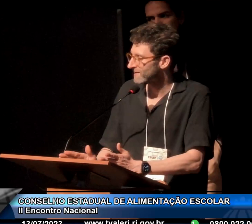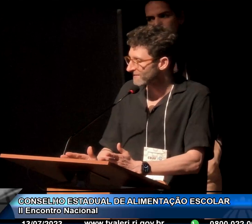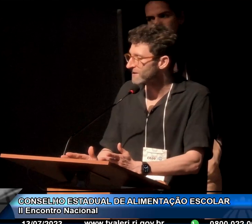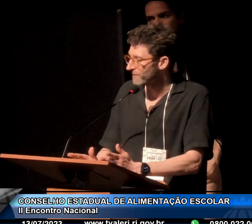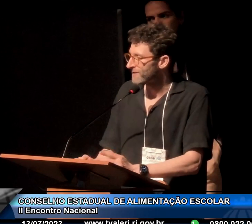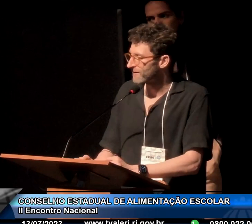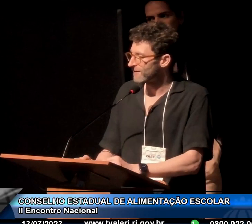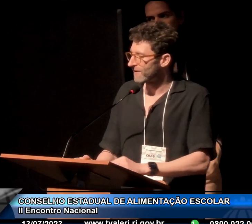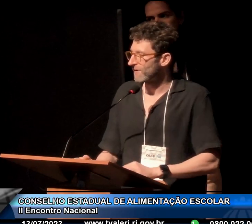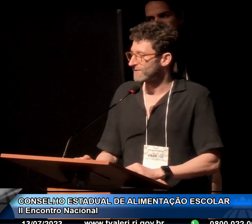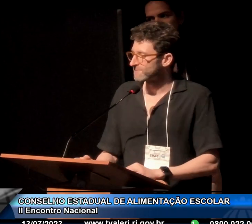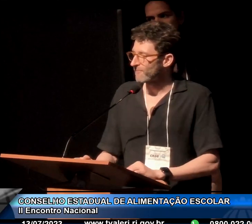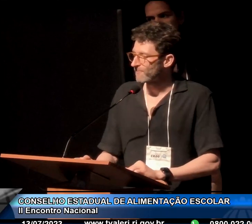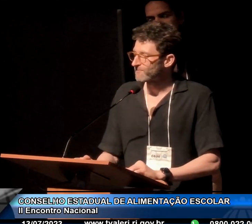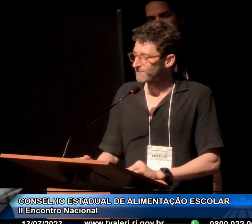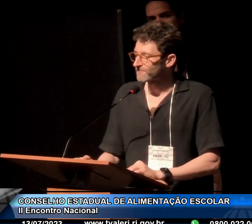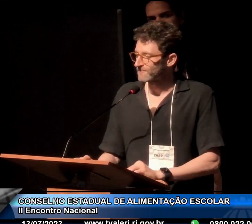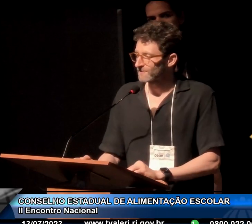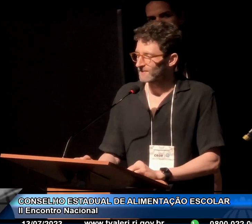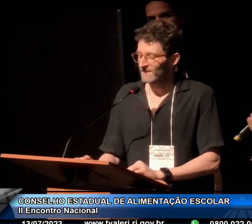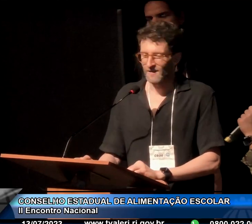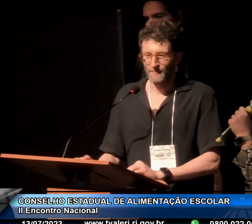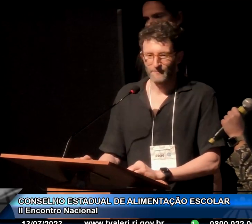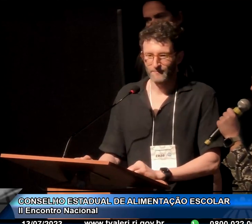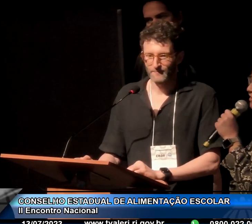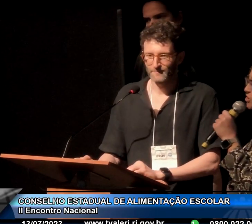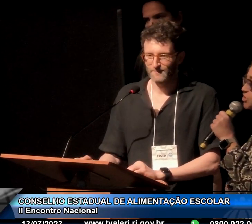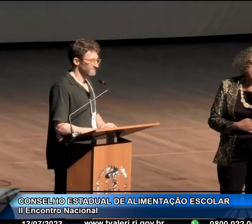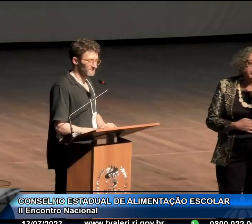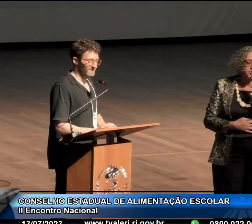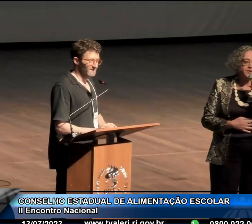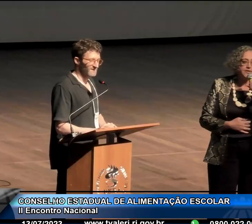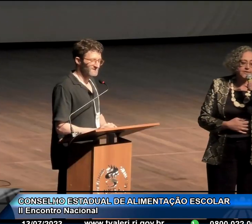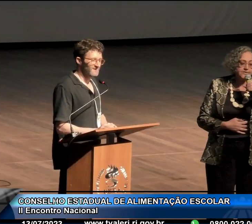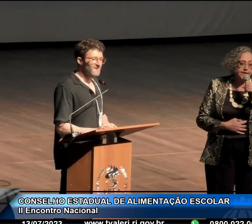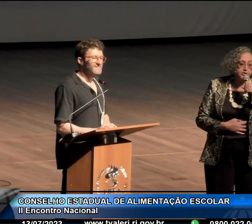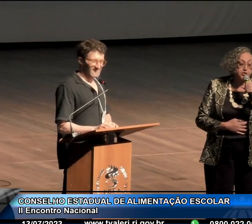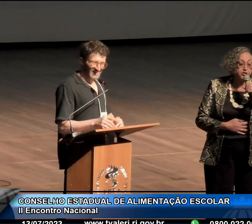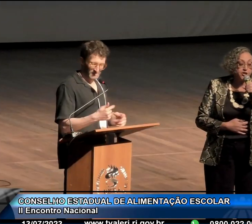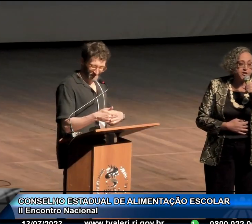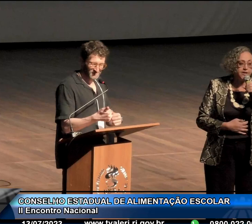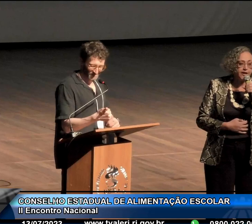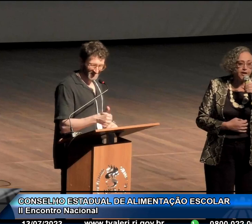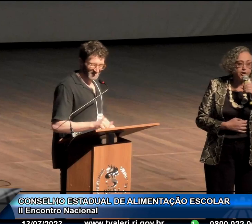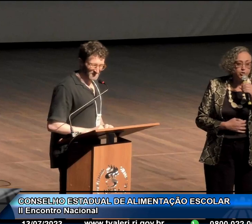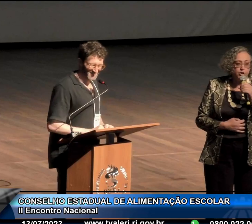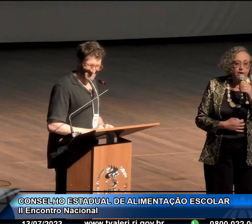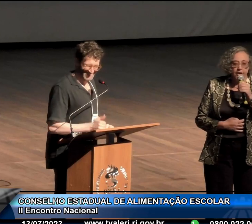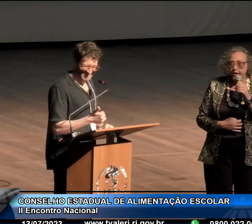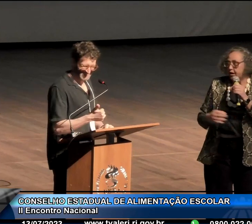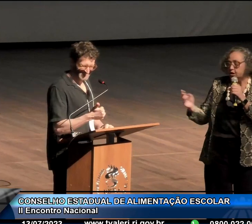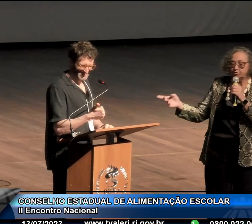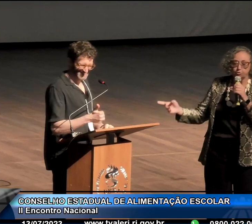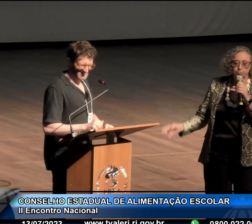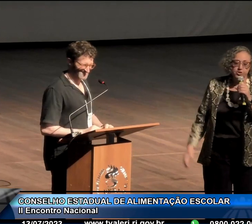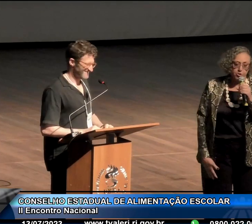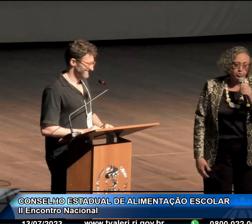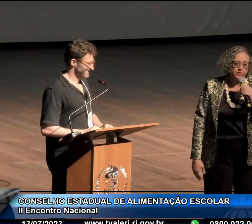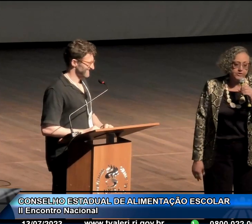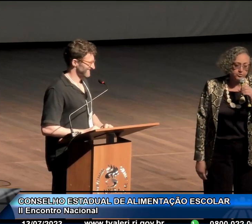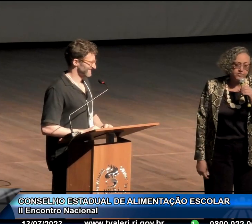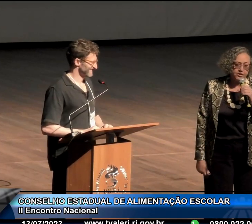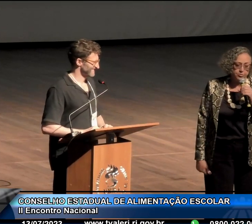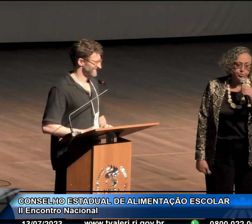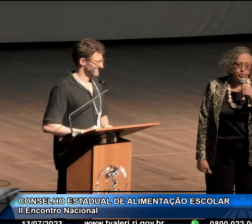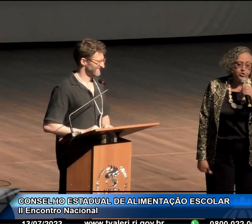fazer a implementação Fernanda desculpa Fernanda a gente tá super atrasada a gente tem que entregar o